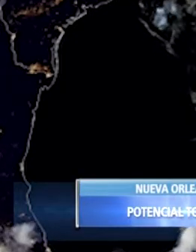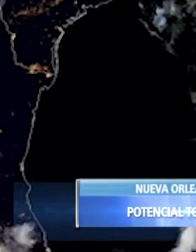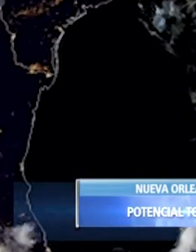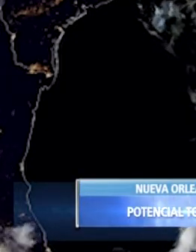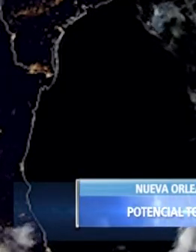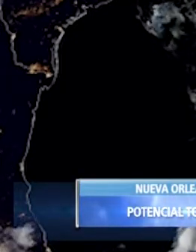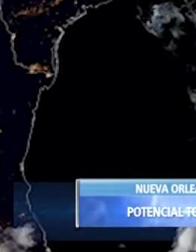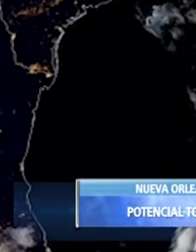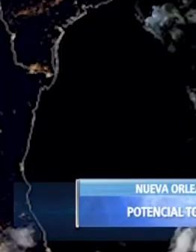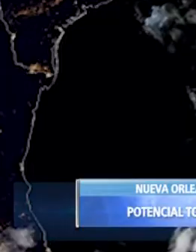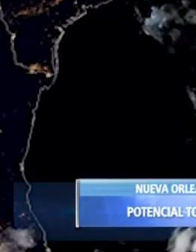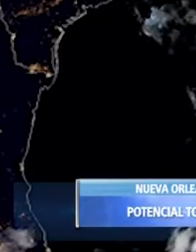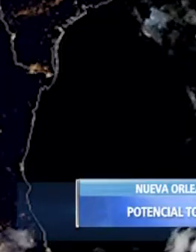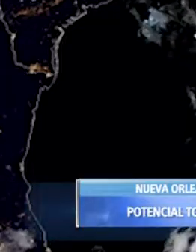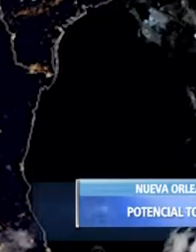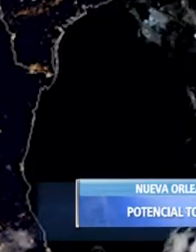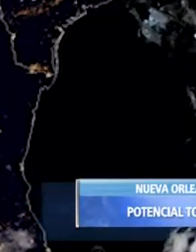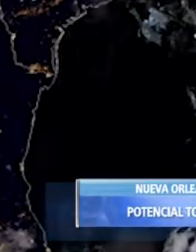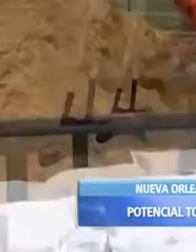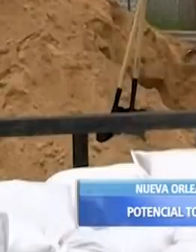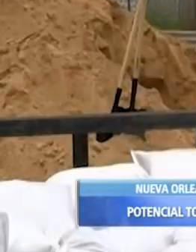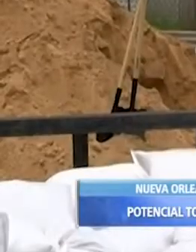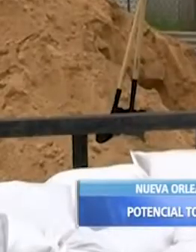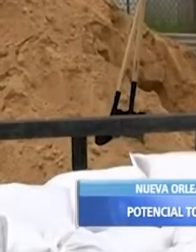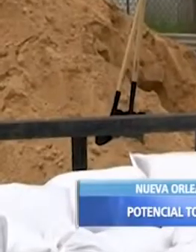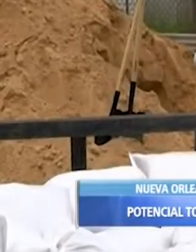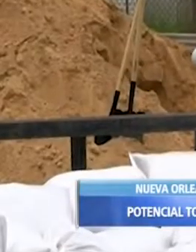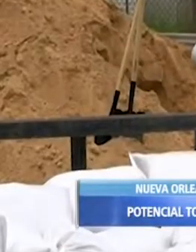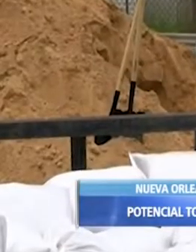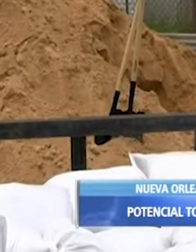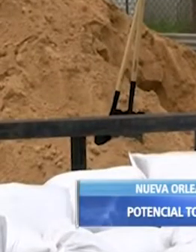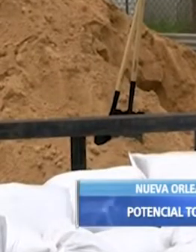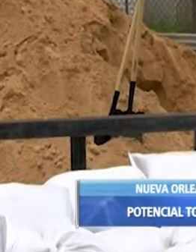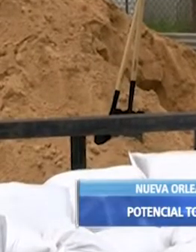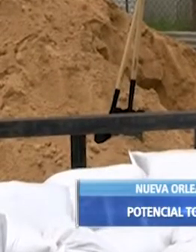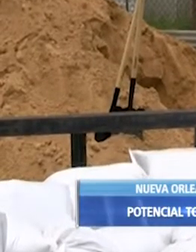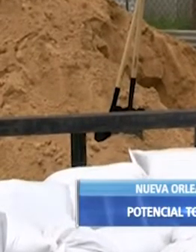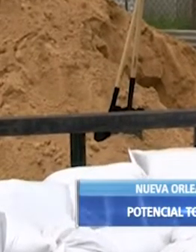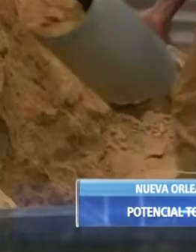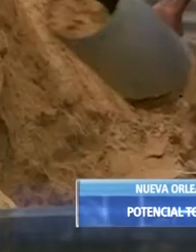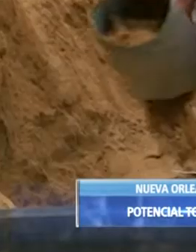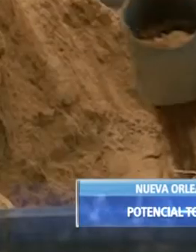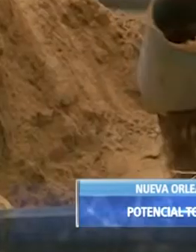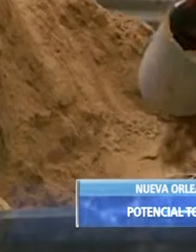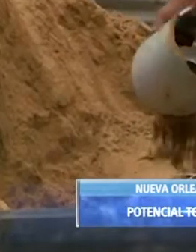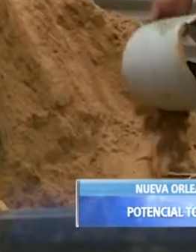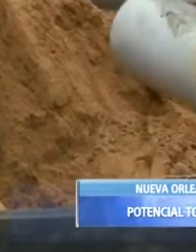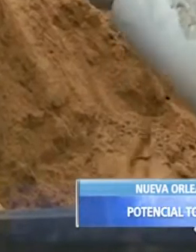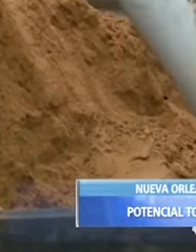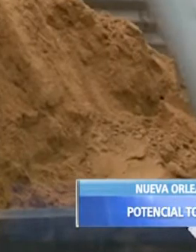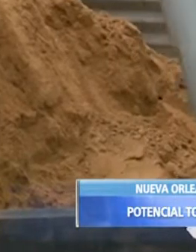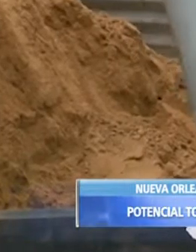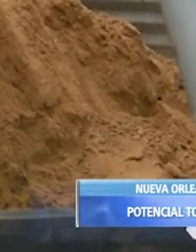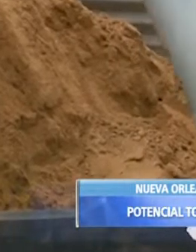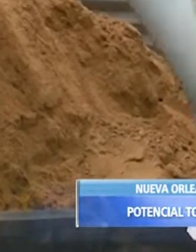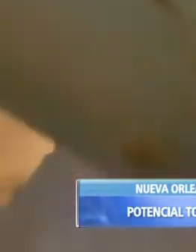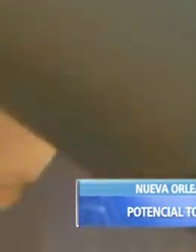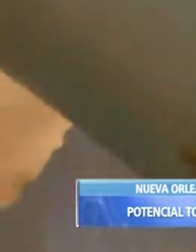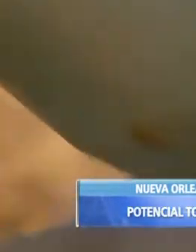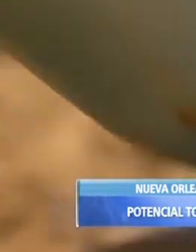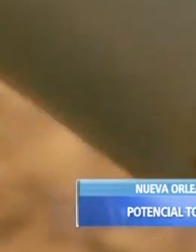río misisipí se la dé en la parte superior de los diques este fin de semana y un peligro de inundaciones como la que inesperadamente